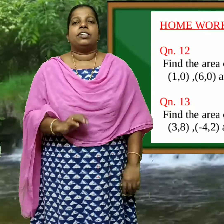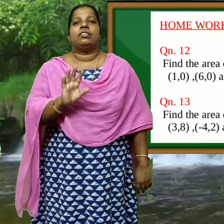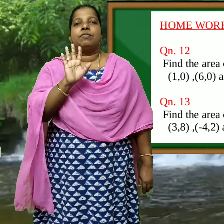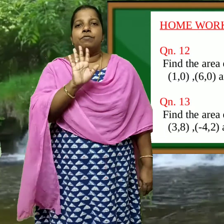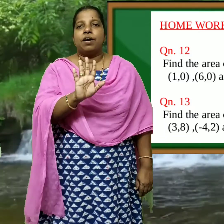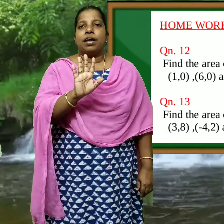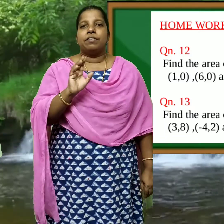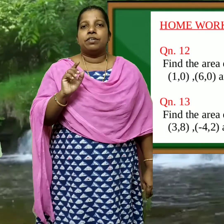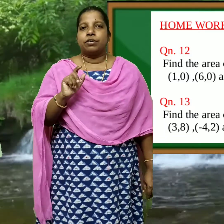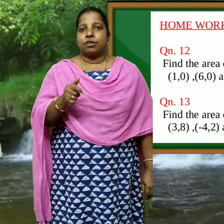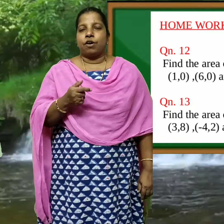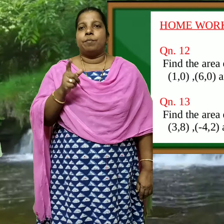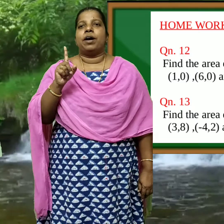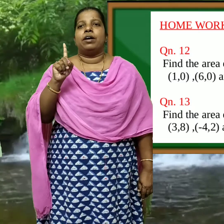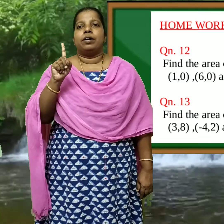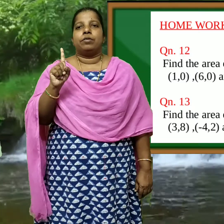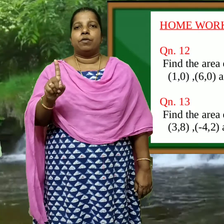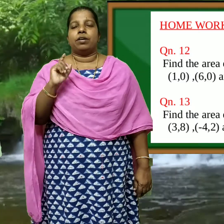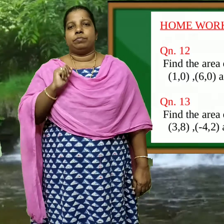കോർഡിനേറ്റ് 5,1.